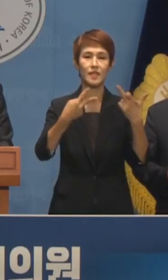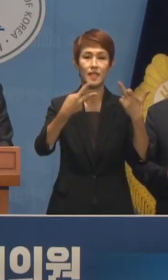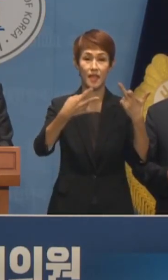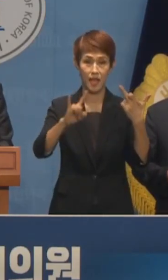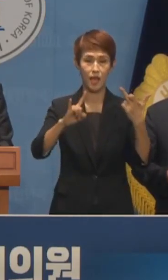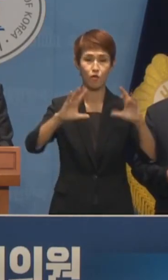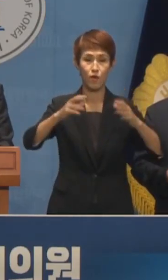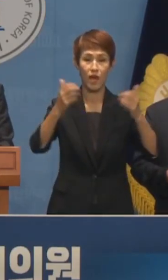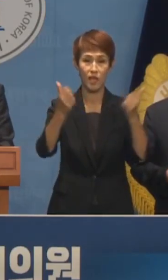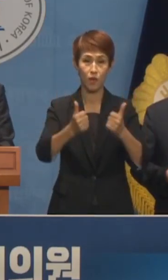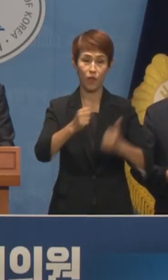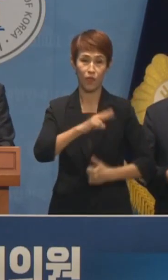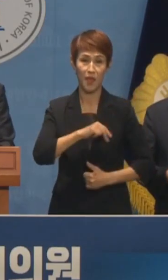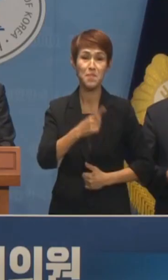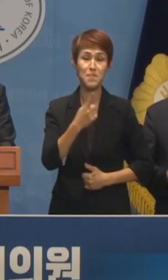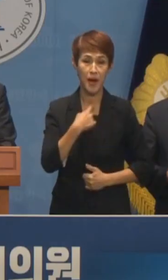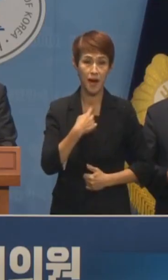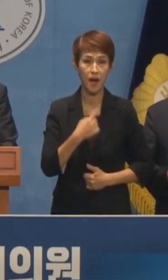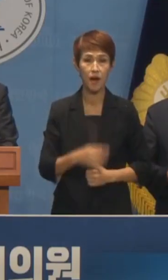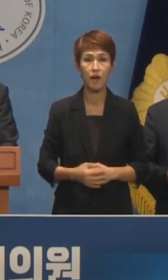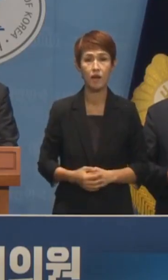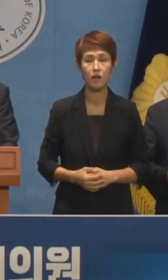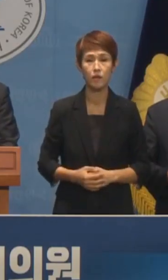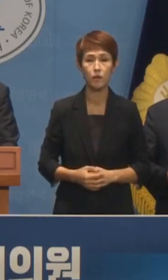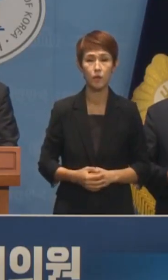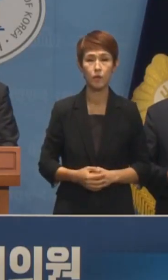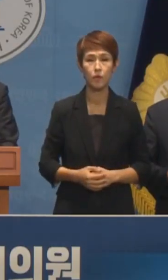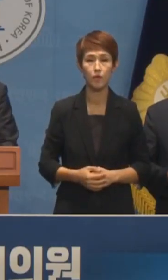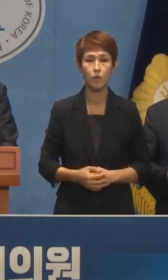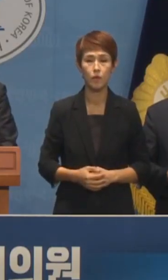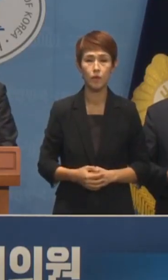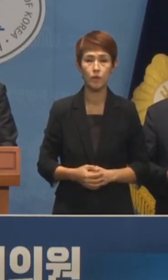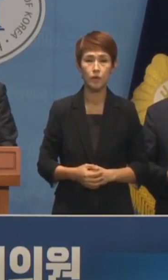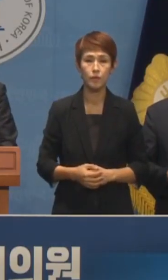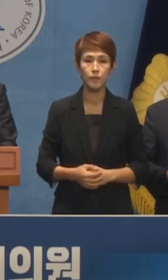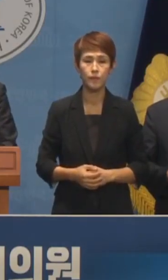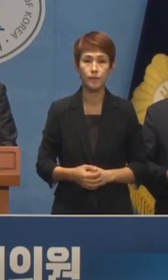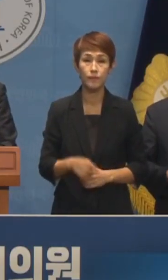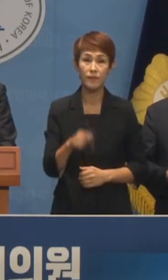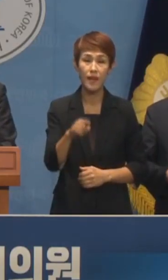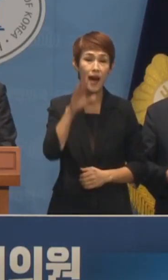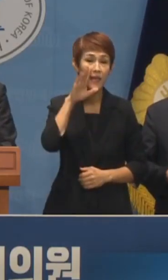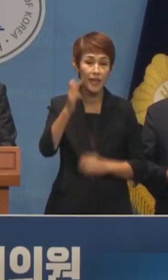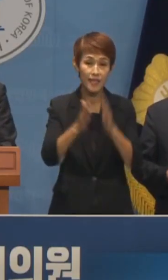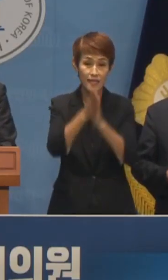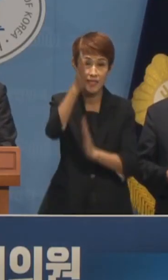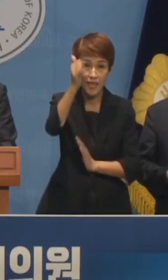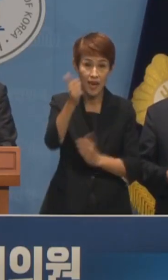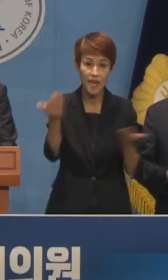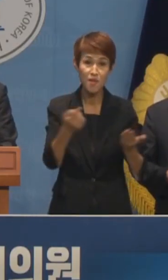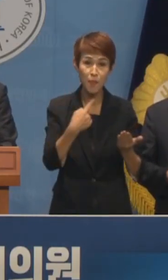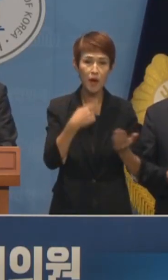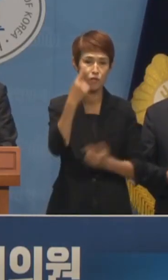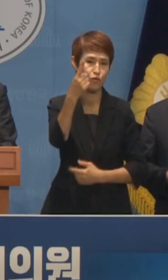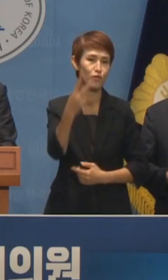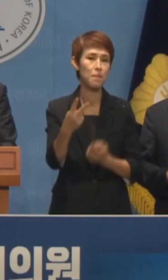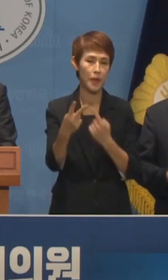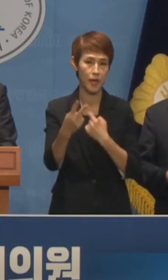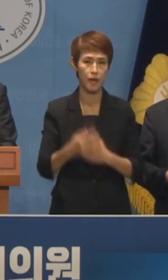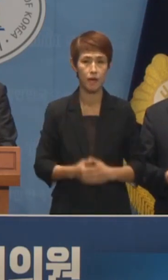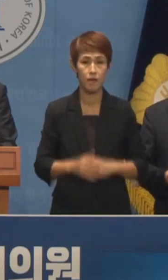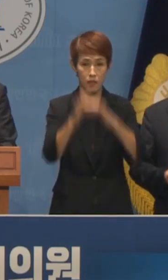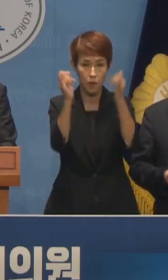시작해서 2010년 아산시장으로 2차례 일했습니다. 그 과정에서 사회적 경제 분야의 다양한